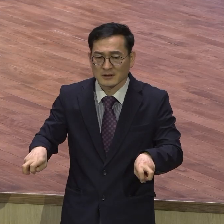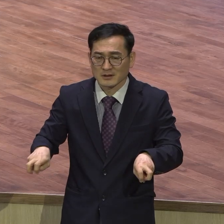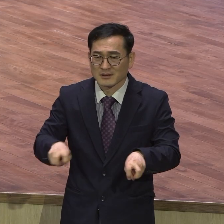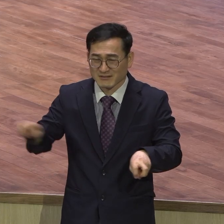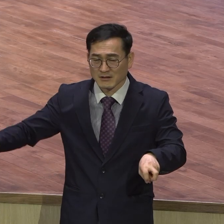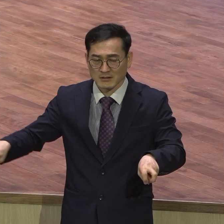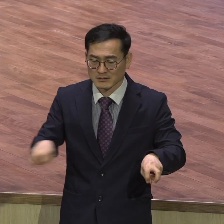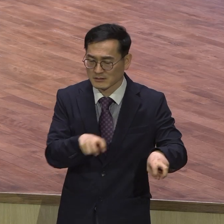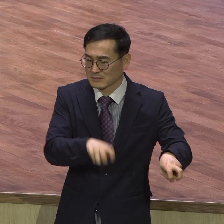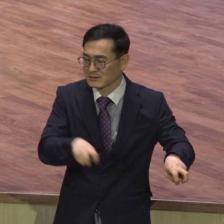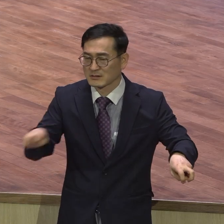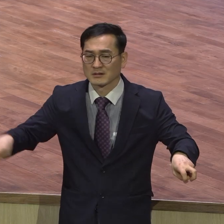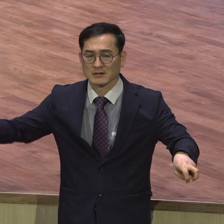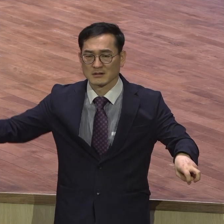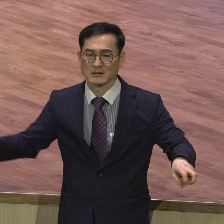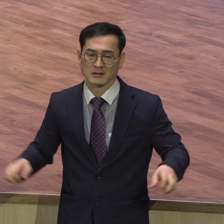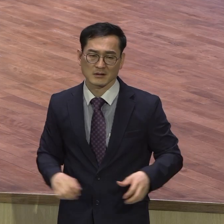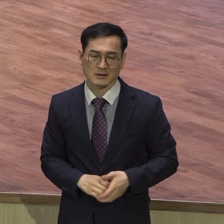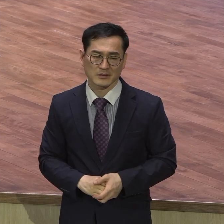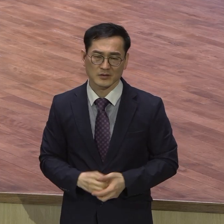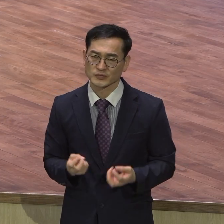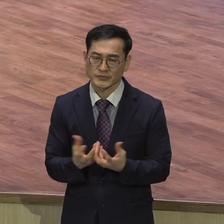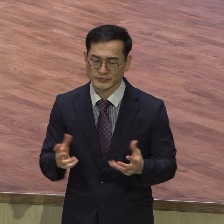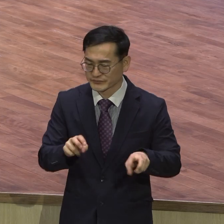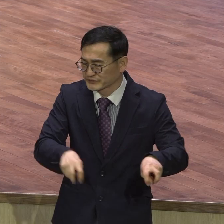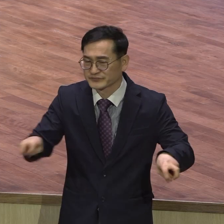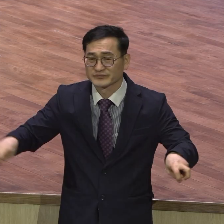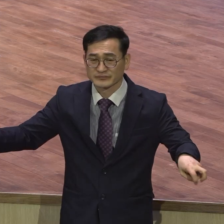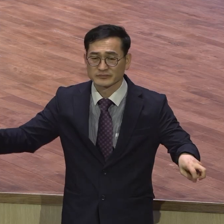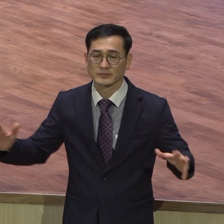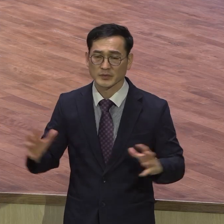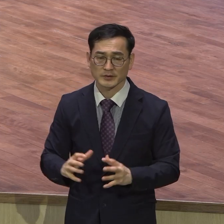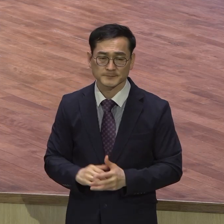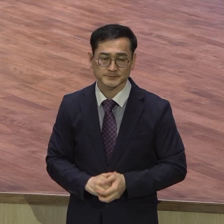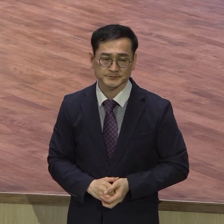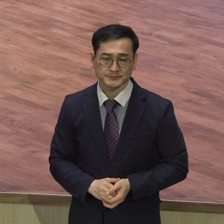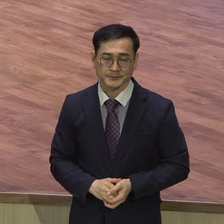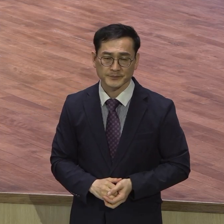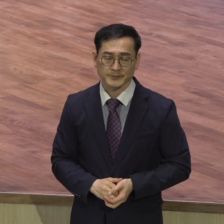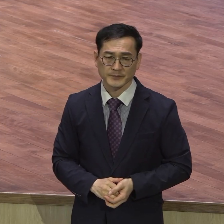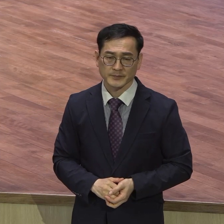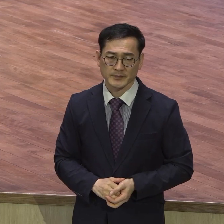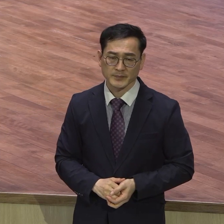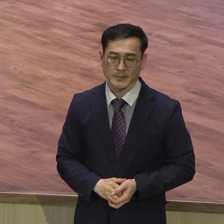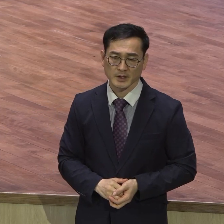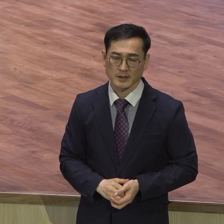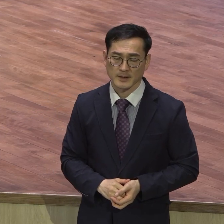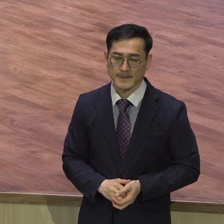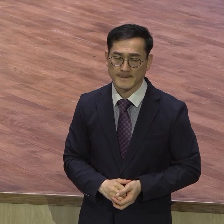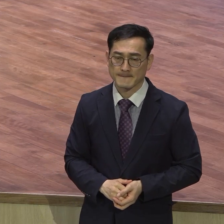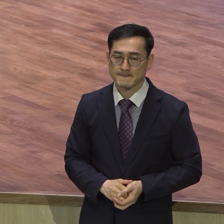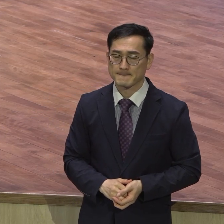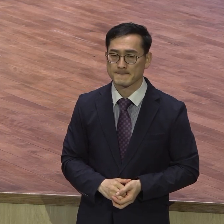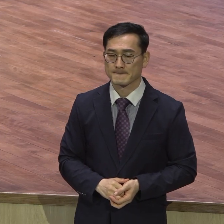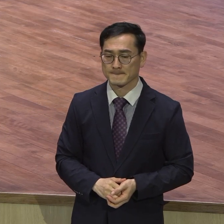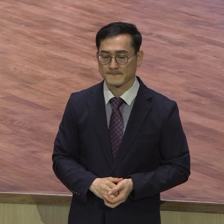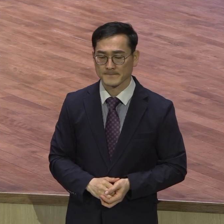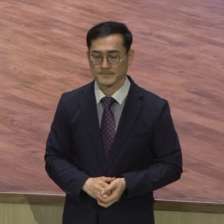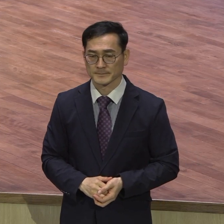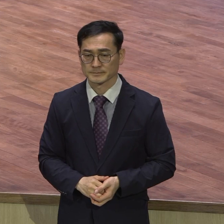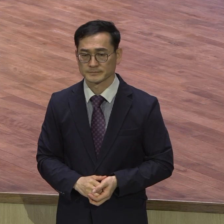그렇게 점점 심해지는 이런 상황 속에 있단 말이에요. 그래서 현장 사역들을